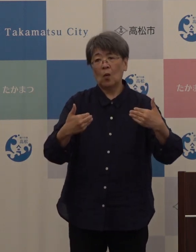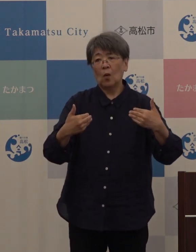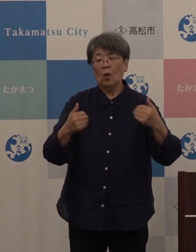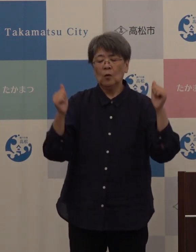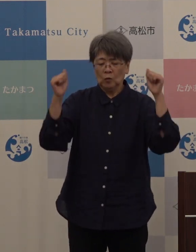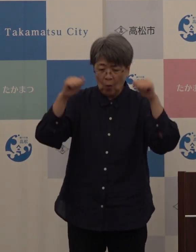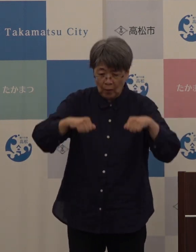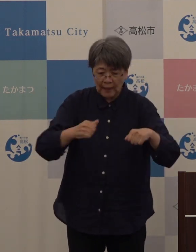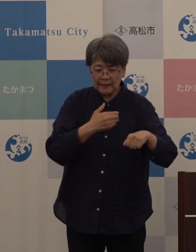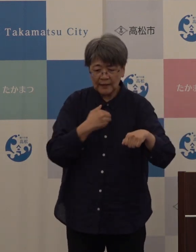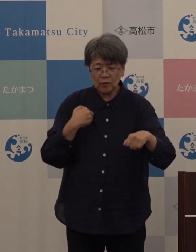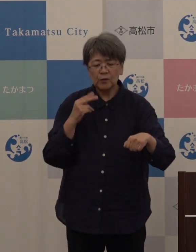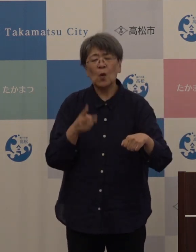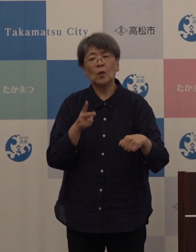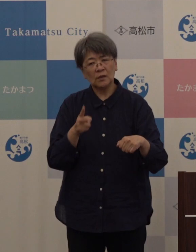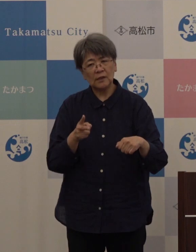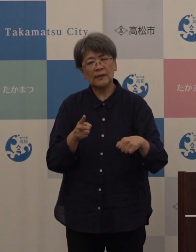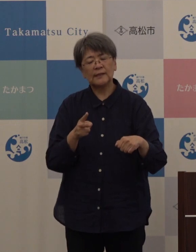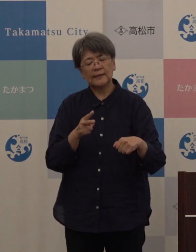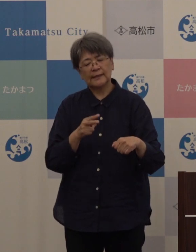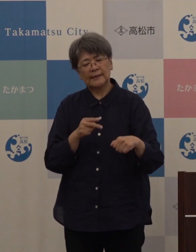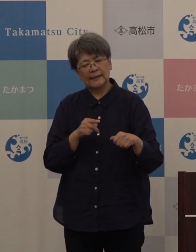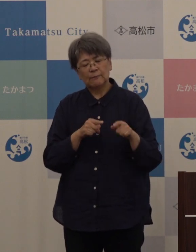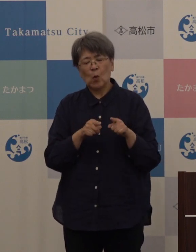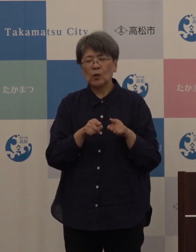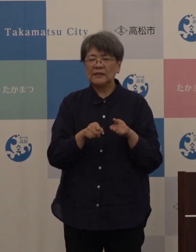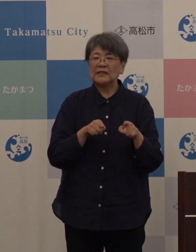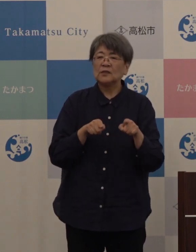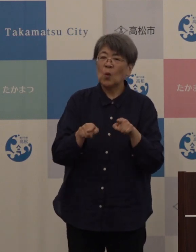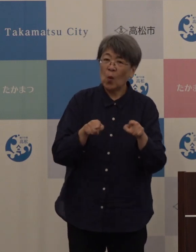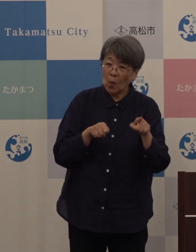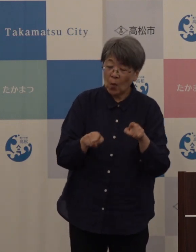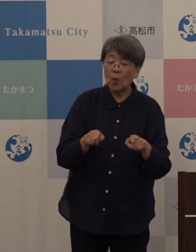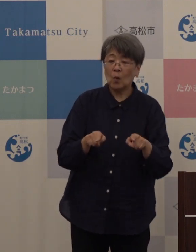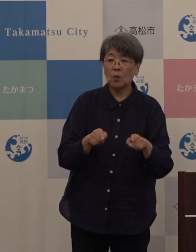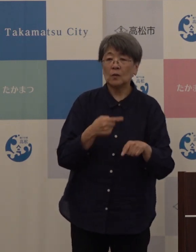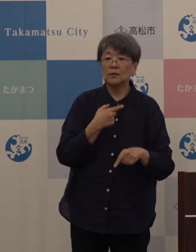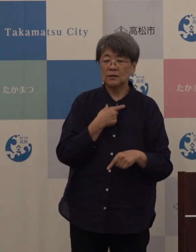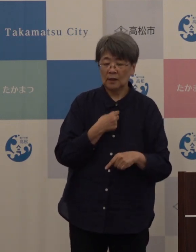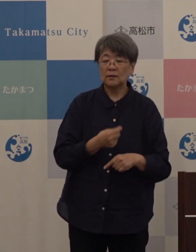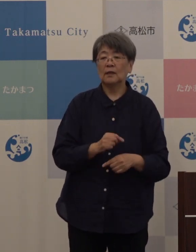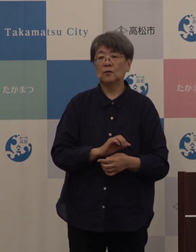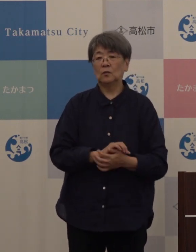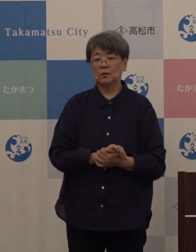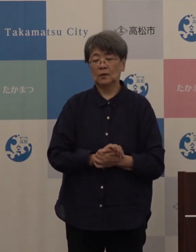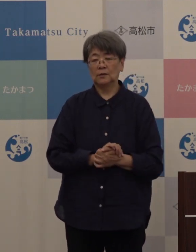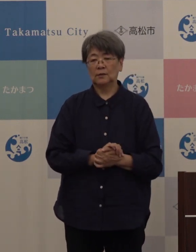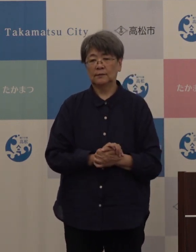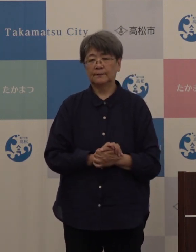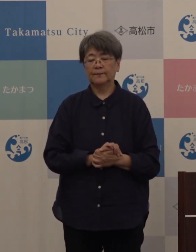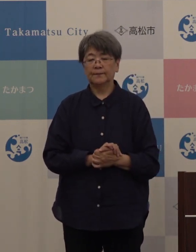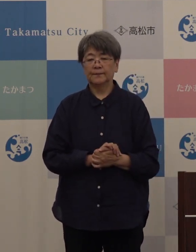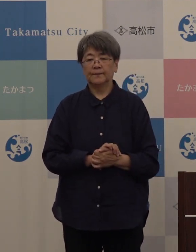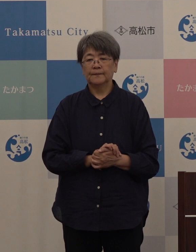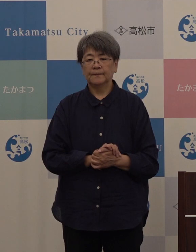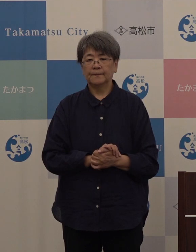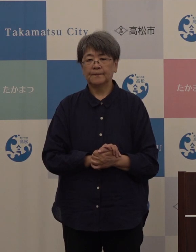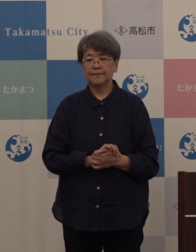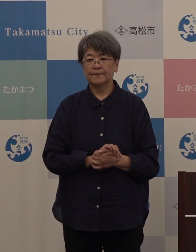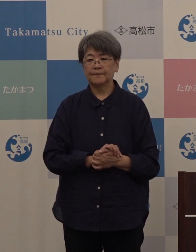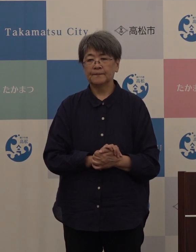ように、まあ、いろんな形で、まあ、指導という指導をしてまいりたいというふうに思っております。 ありがとうございます。